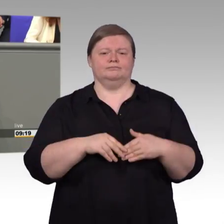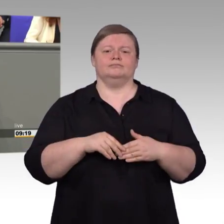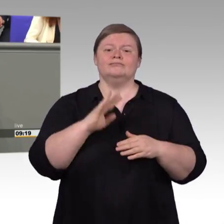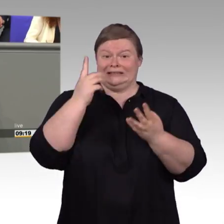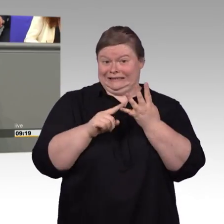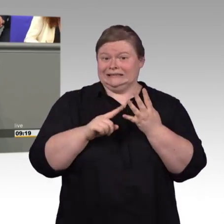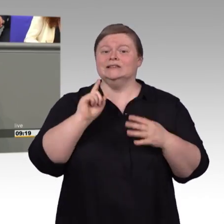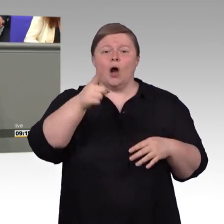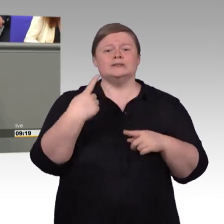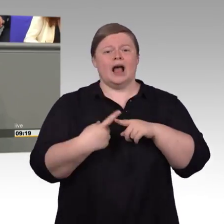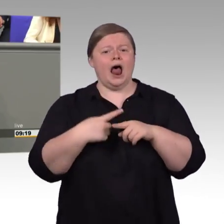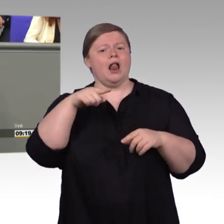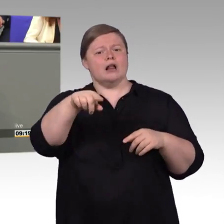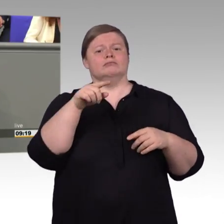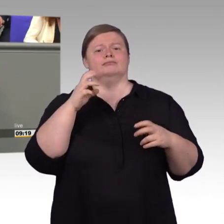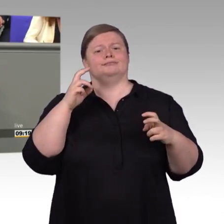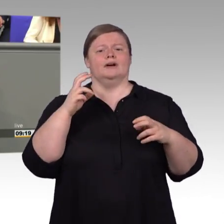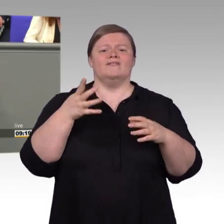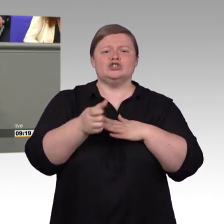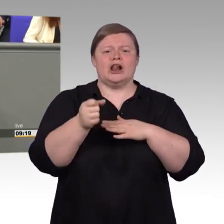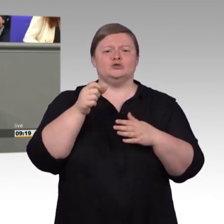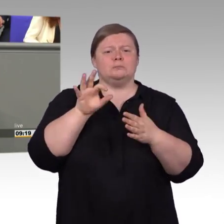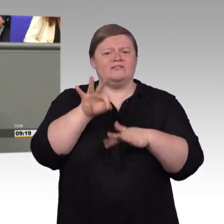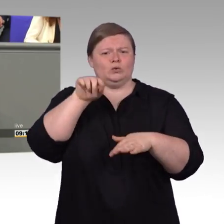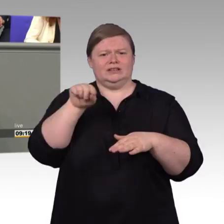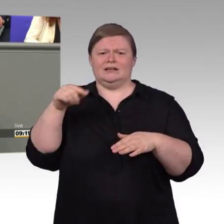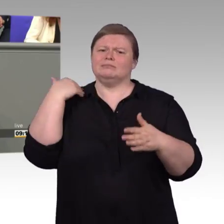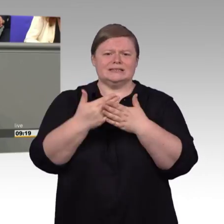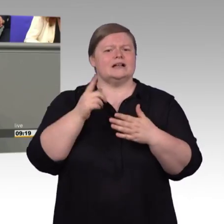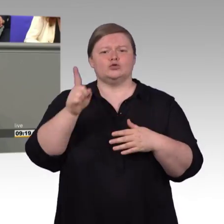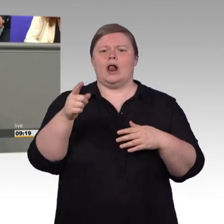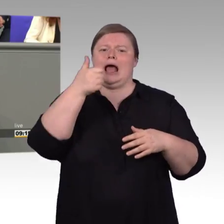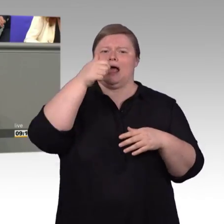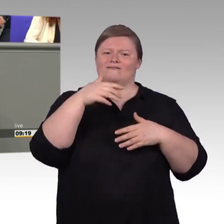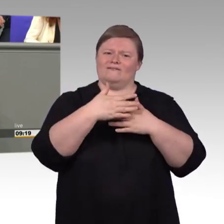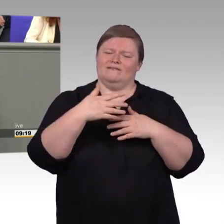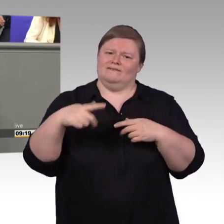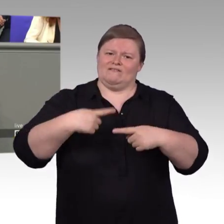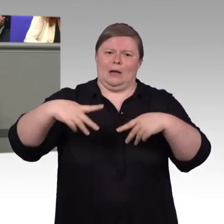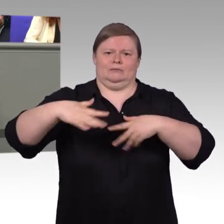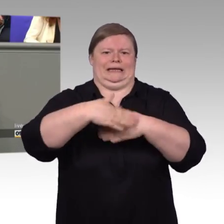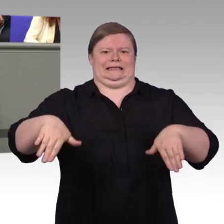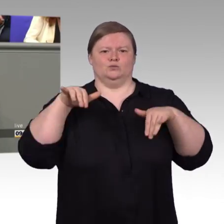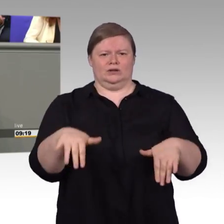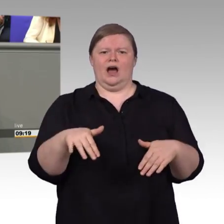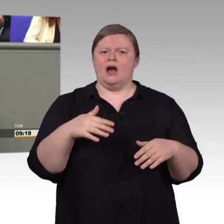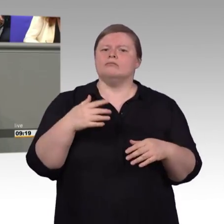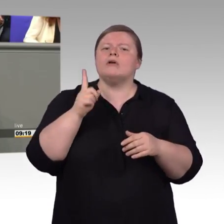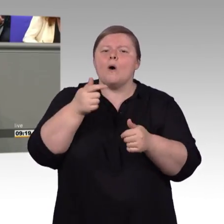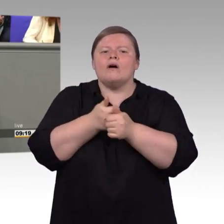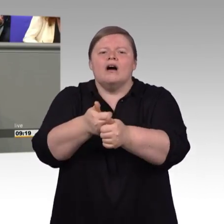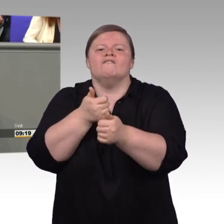zu ermöglichen. Fünftens, das Hauptproblem, und das ist der Kern der Sache, ist das Fehlen eines